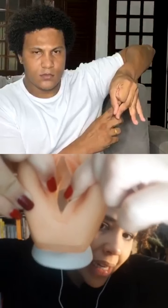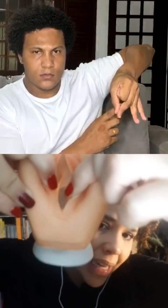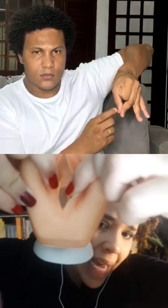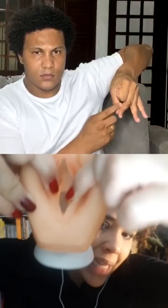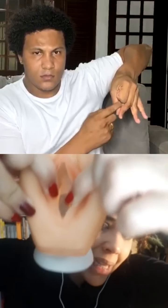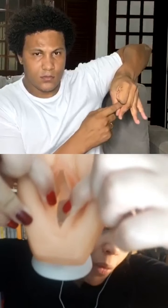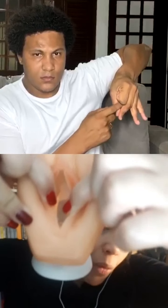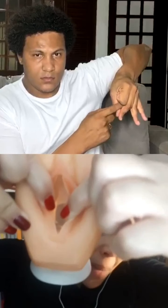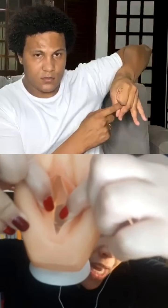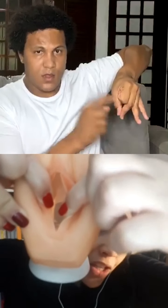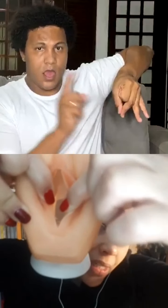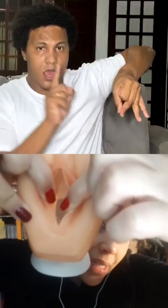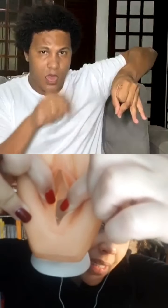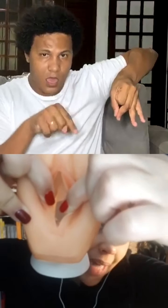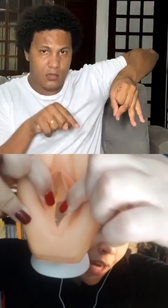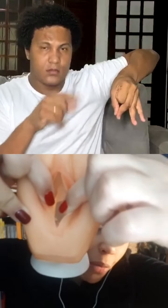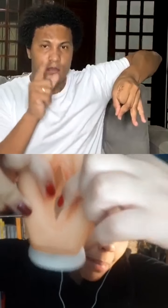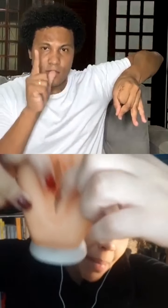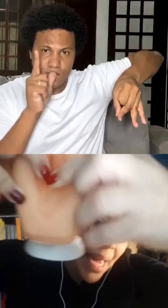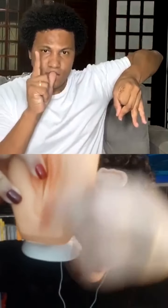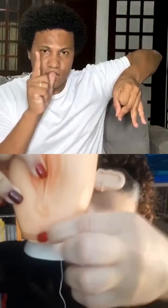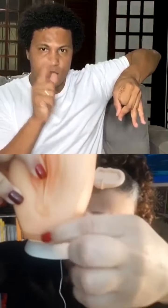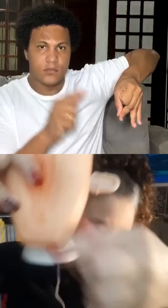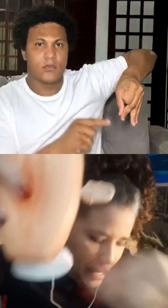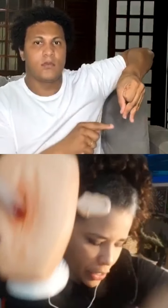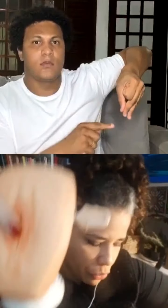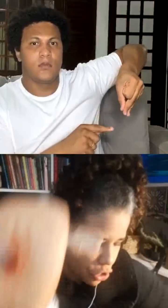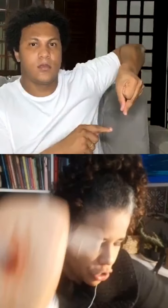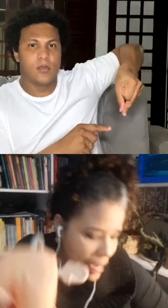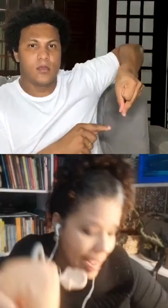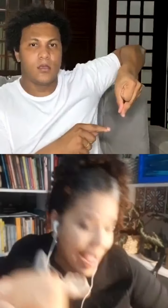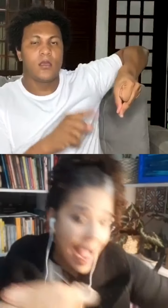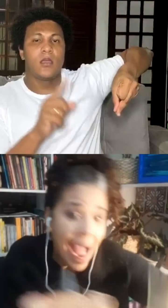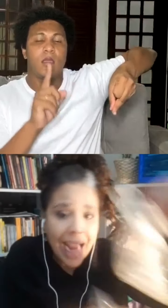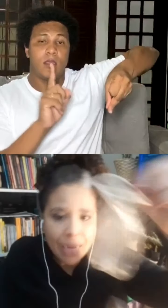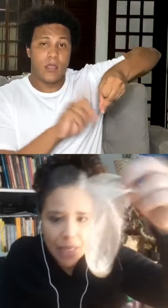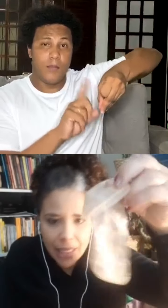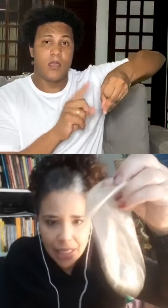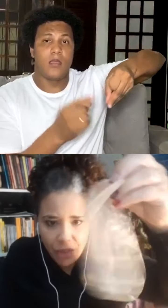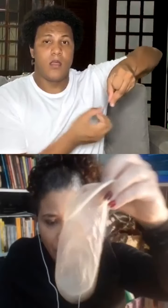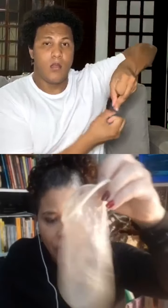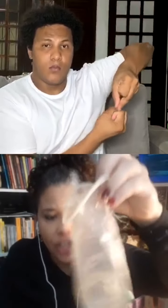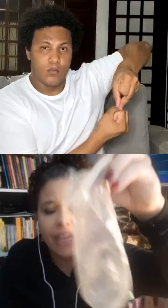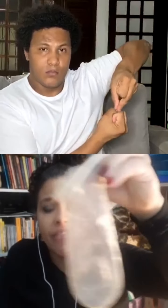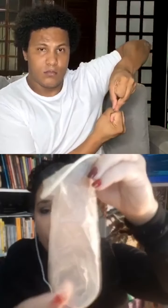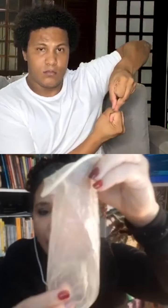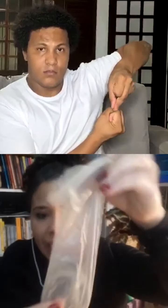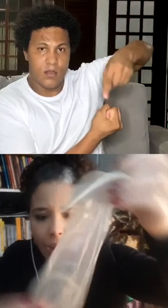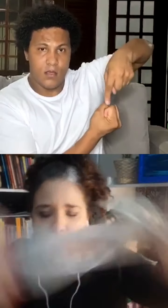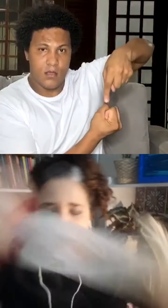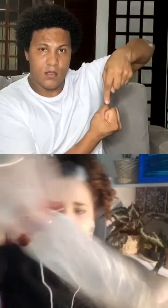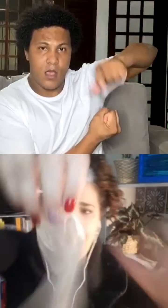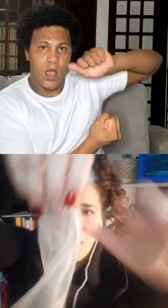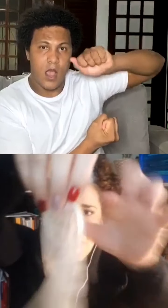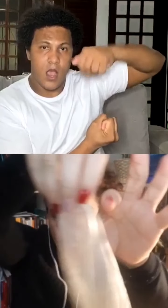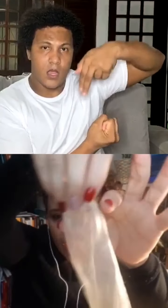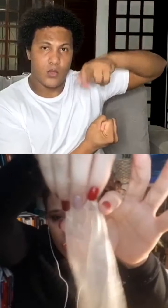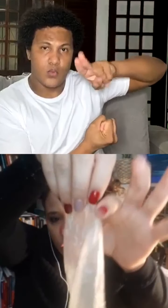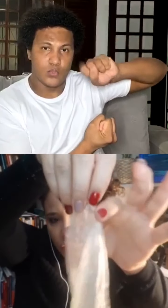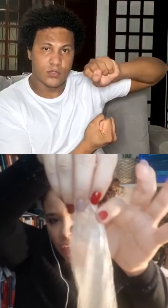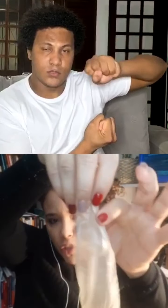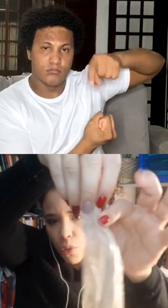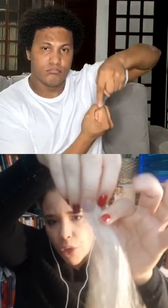que entra o pênis e que sai o bebê, e tem o ânus. A camisinha feminina vai no canal vaginal. A